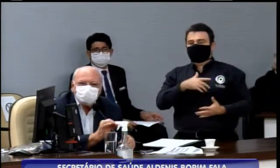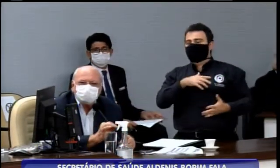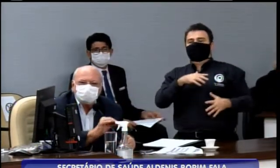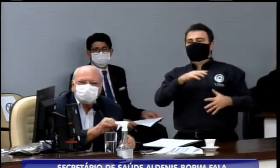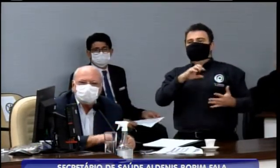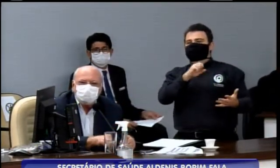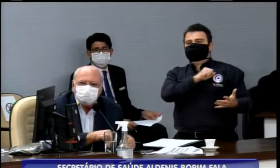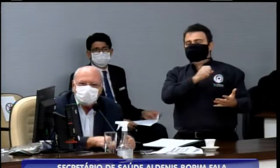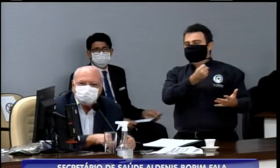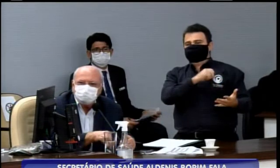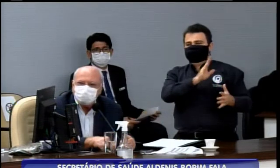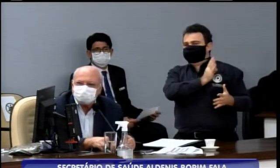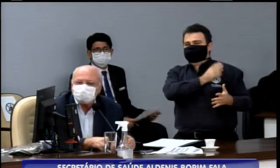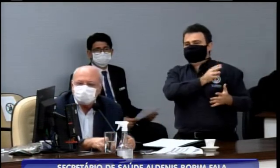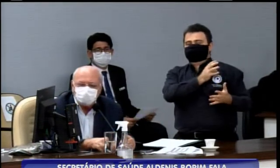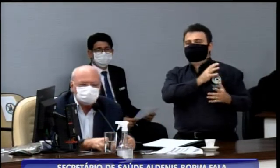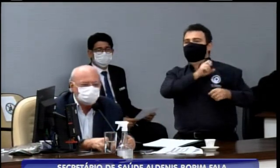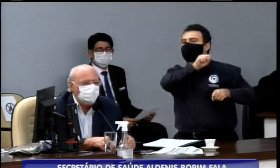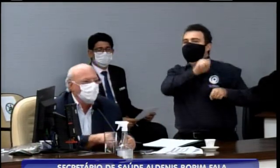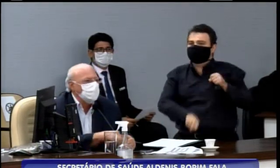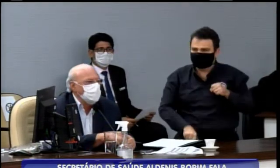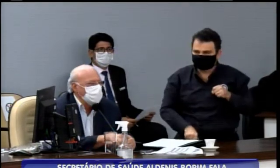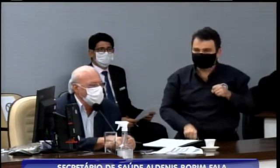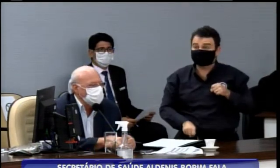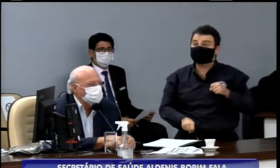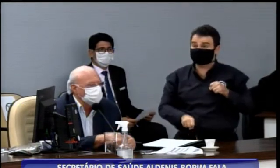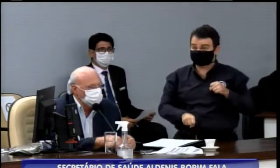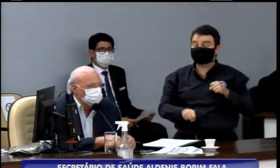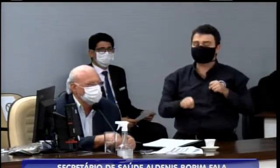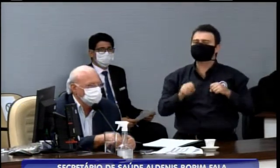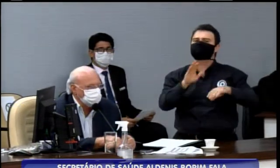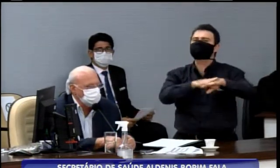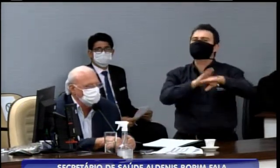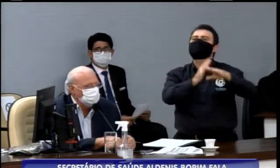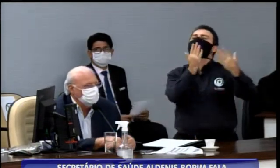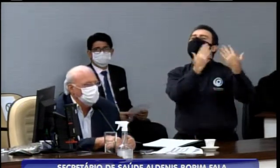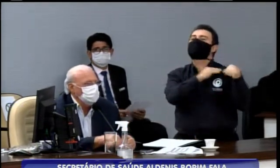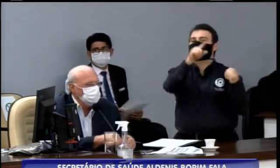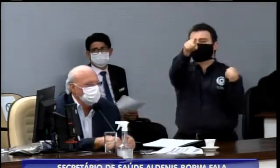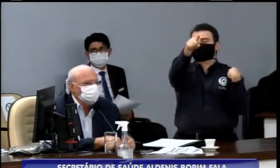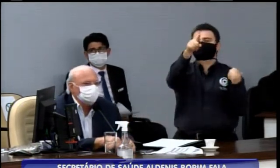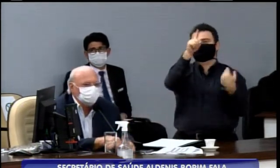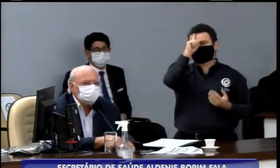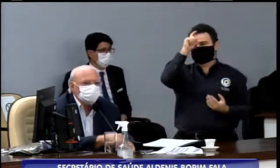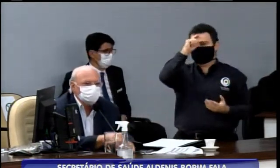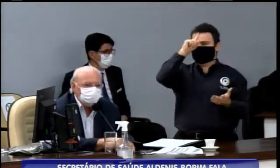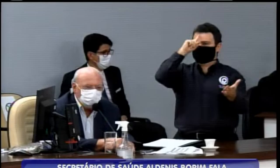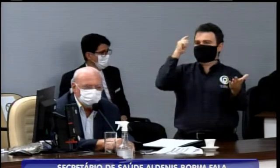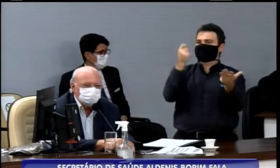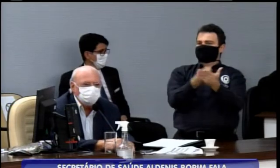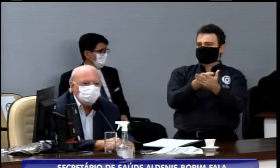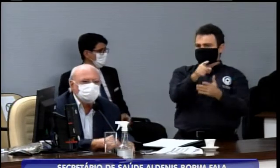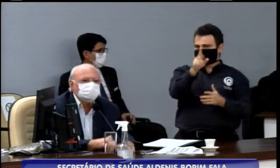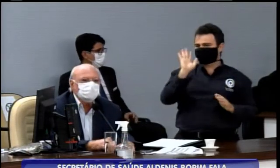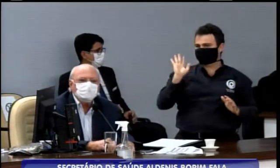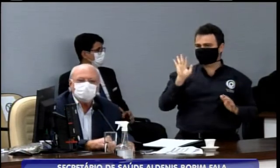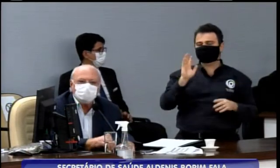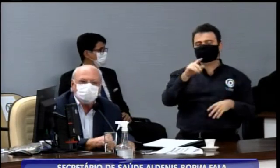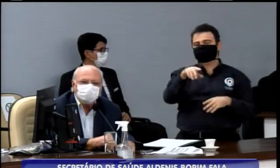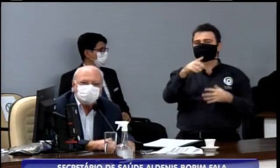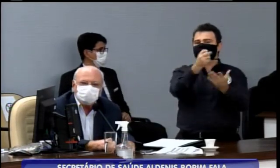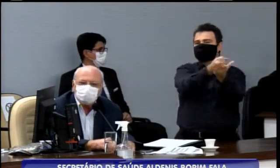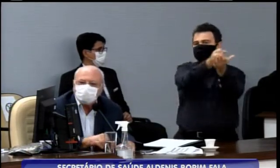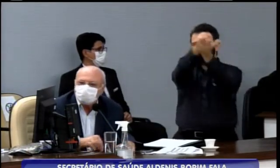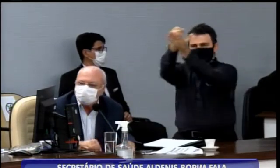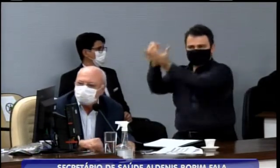Essa responsabilidade desse doente é do hospital. Ele que vai transferir esse doente, porque